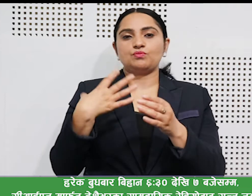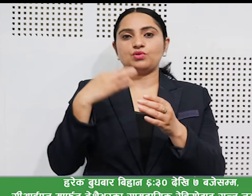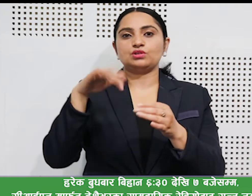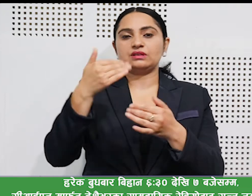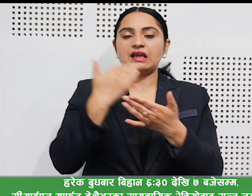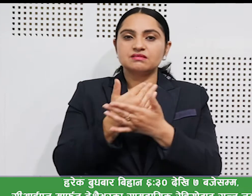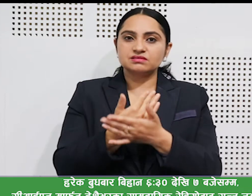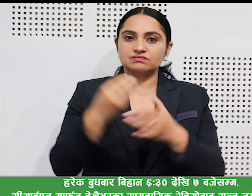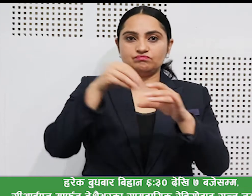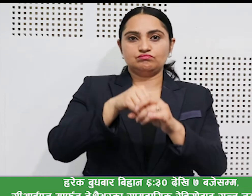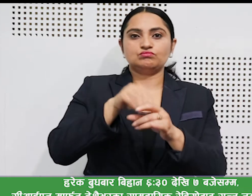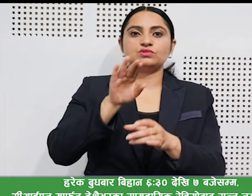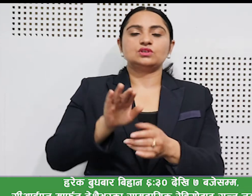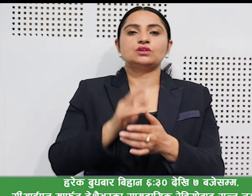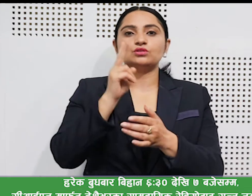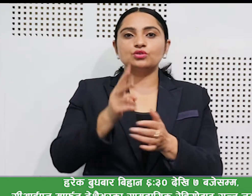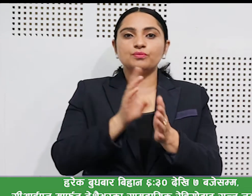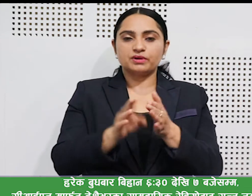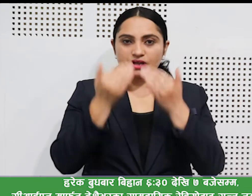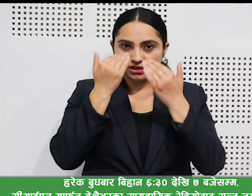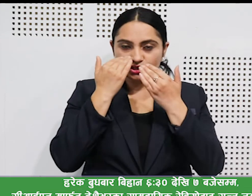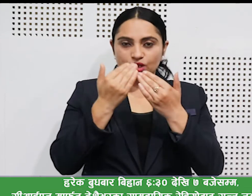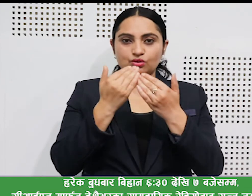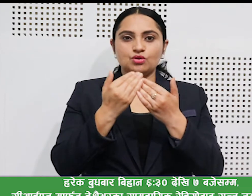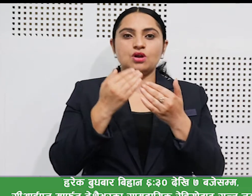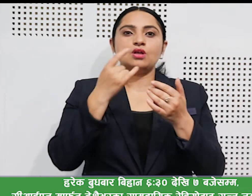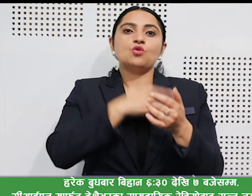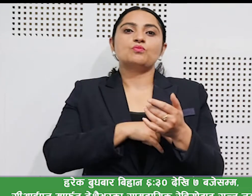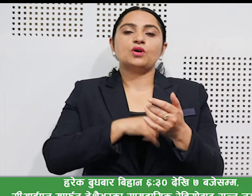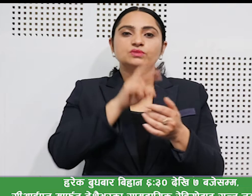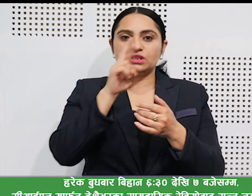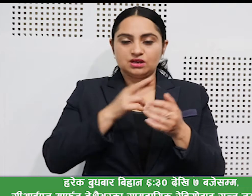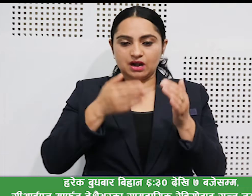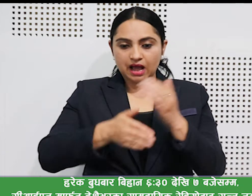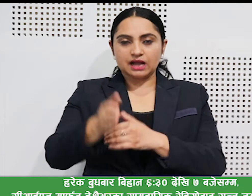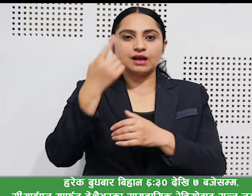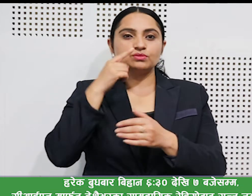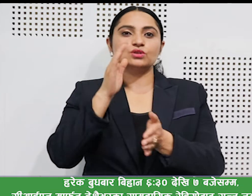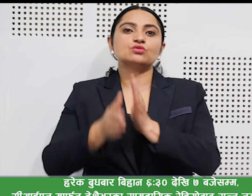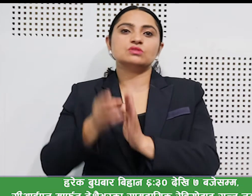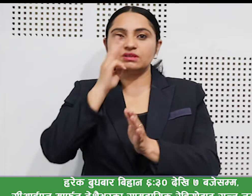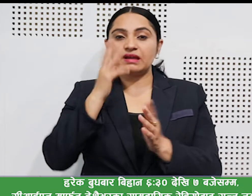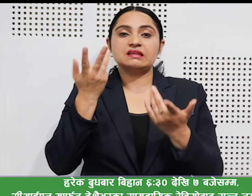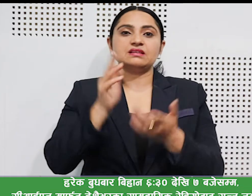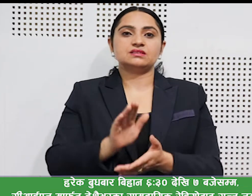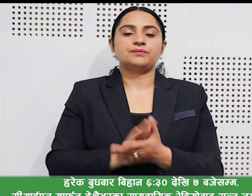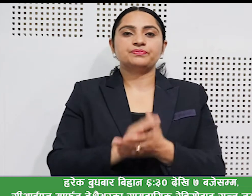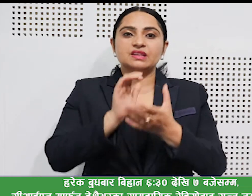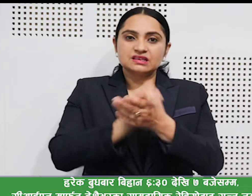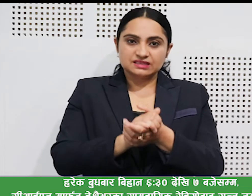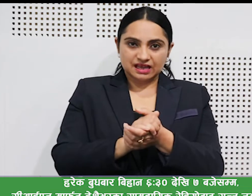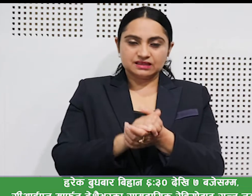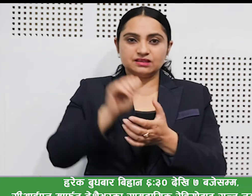प्रतिनिधित्वलाई कसरी समेटिरहेको छ, तीबाट सिकेका सिकाइ र उपलब्धि अनि आगामी दिनको योजनामा के छ त? साथी